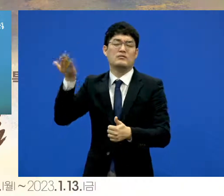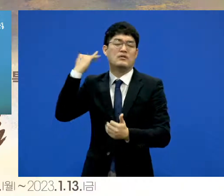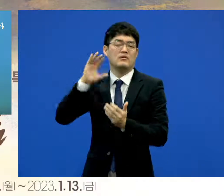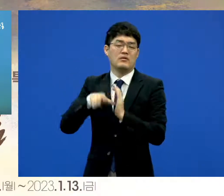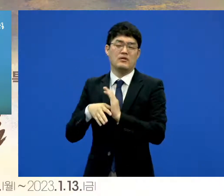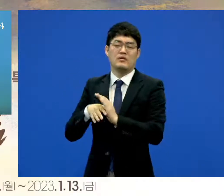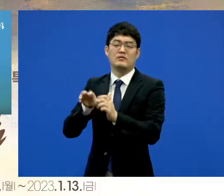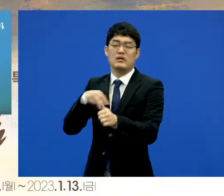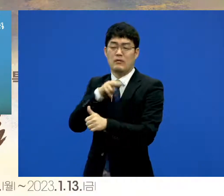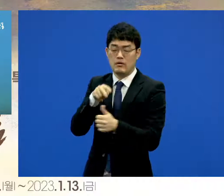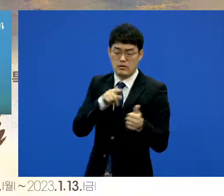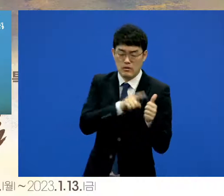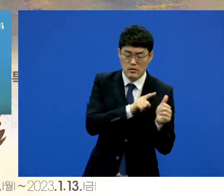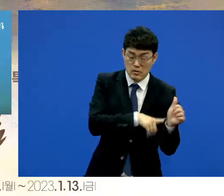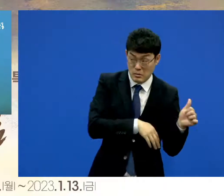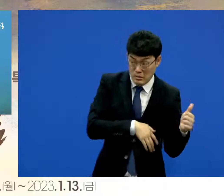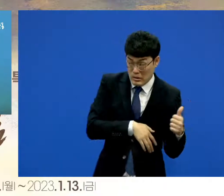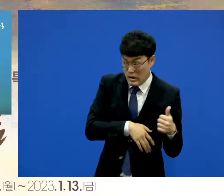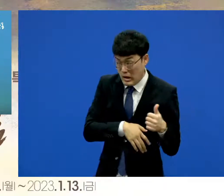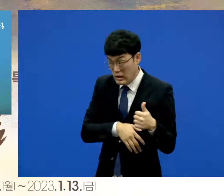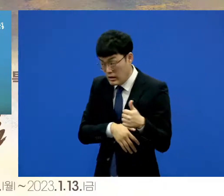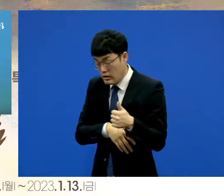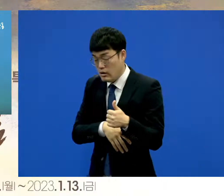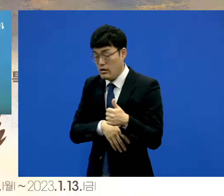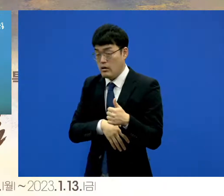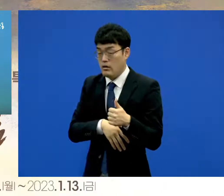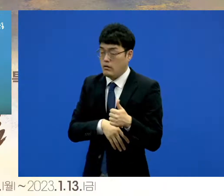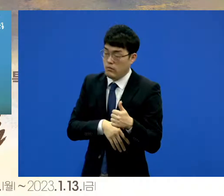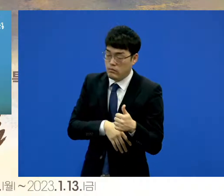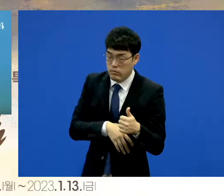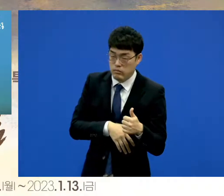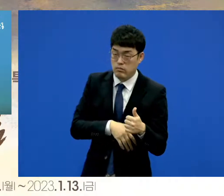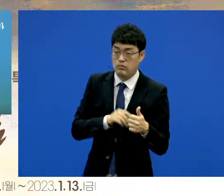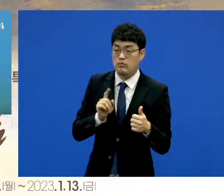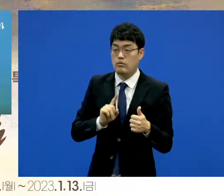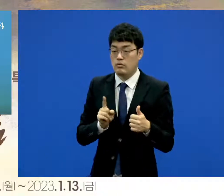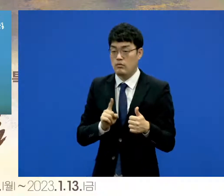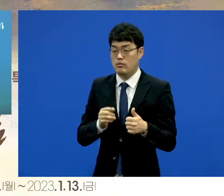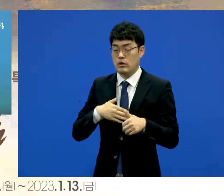장애물들이 많아요. 돌아가는 길에 품꾼은 고사하고 맞아 죽는 것 아닌가?